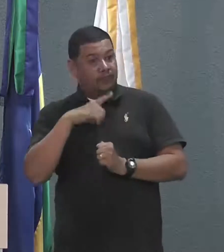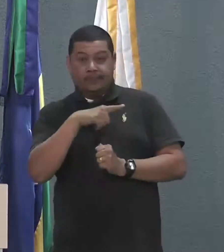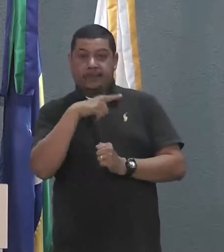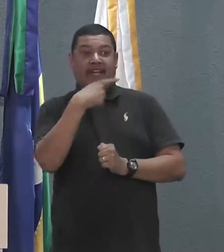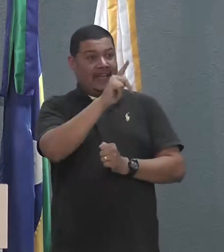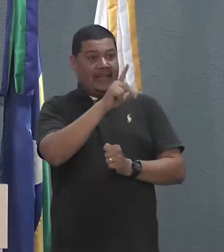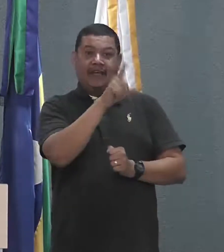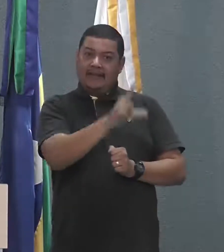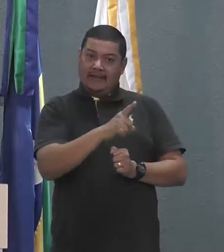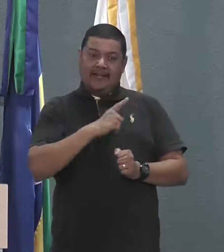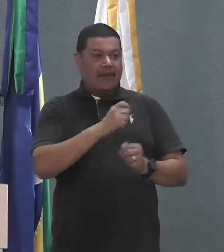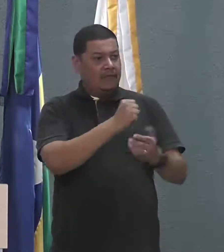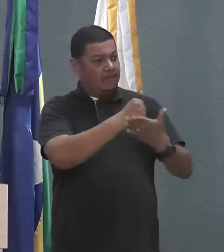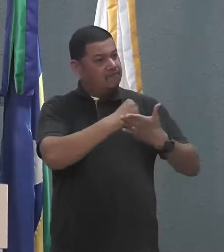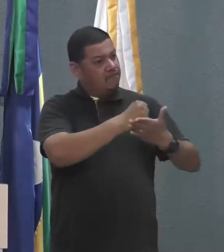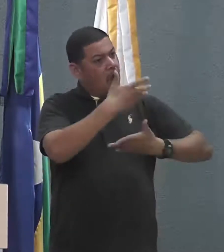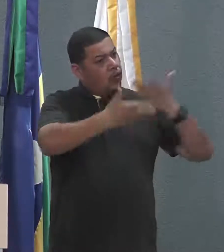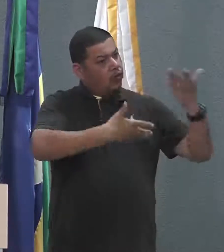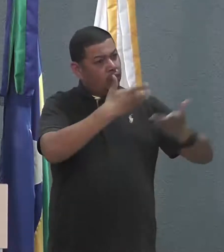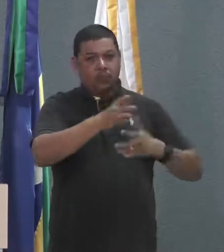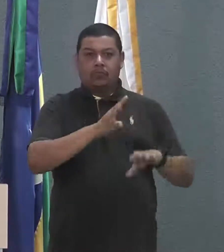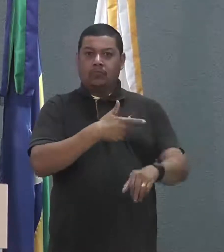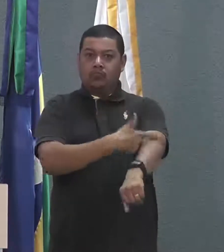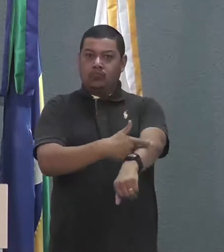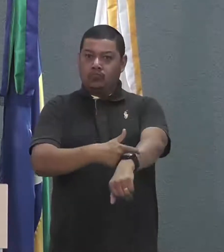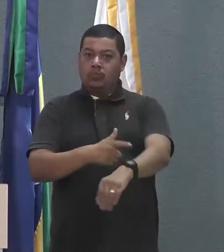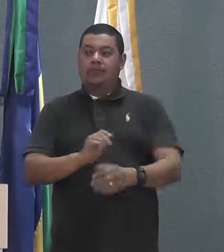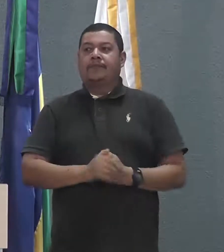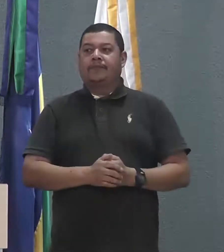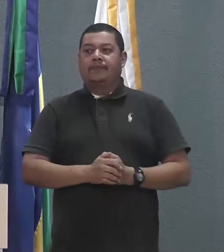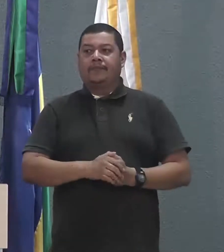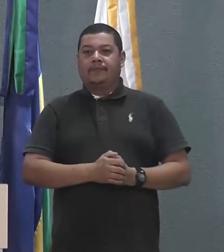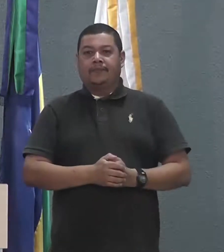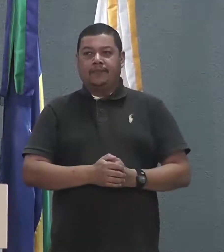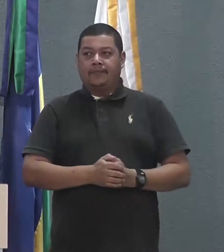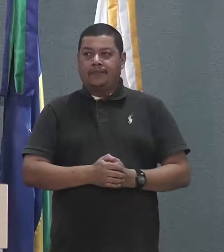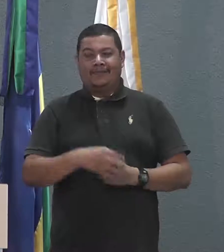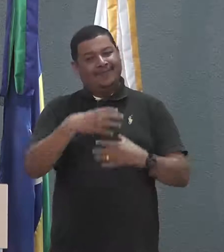Então, meus pêsames a todos os familiares e amigos do senhor José Luiz.